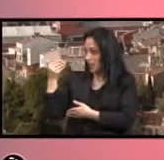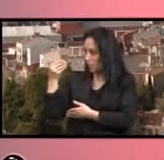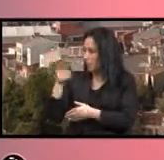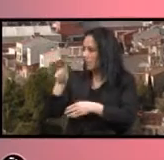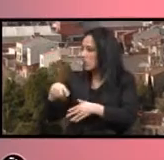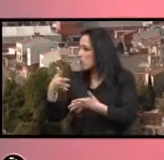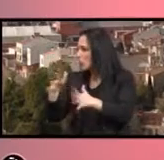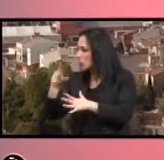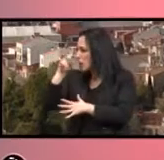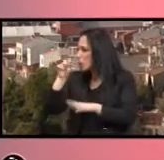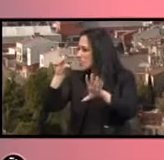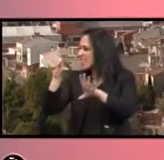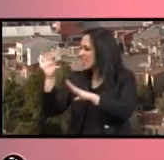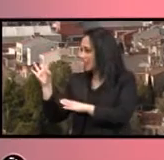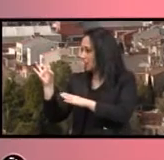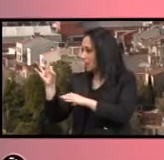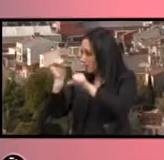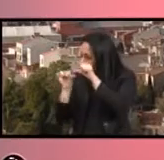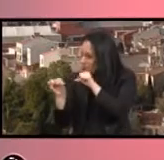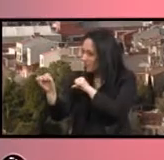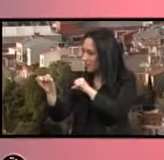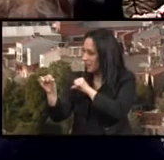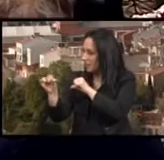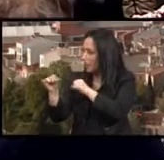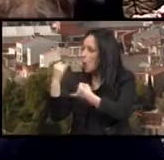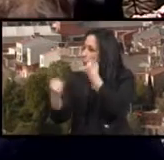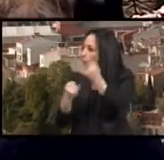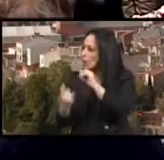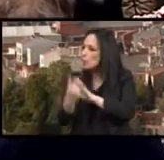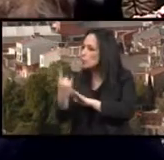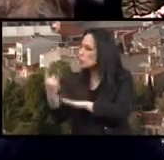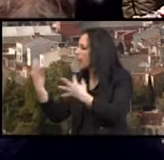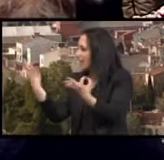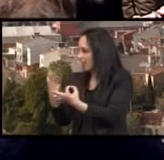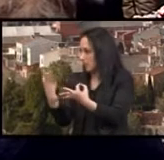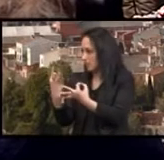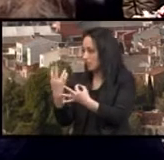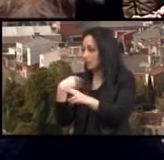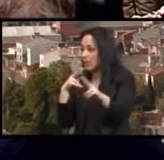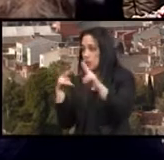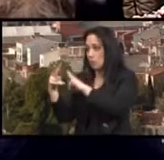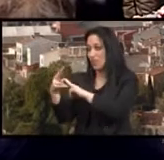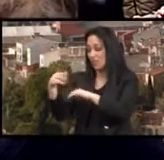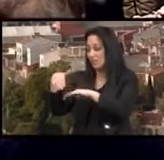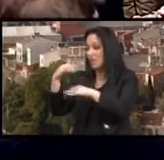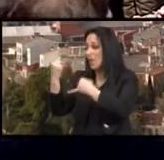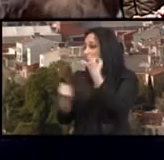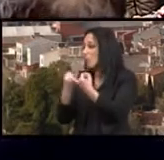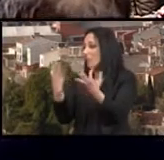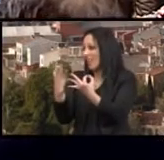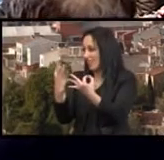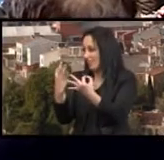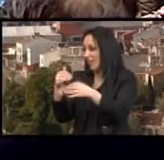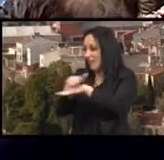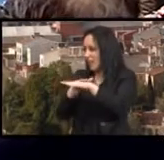a partir de 60 anys, quins solen ser els problemes que se solen trobar? El problema ve de base, el problema ve que antigament